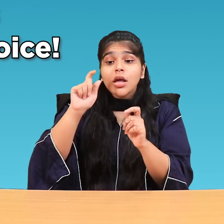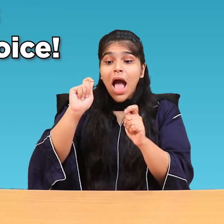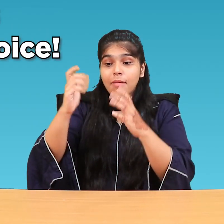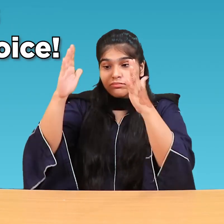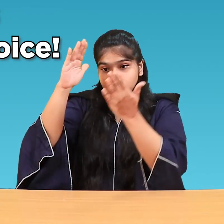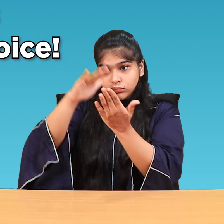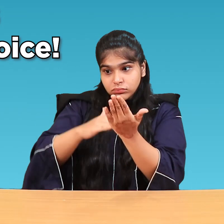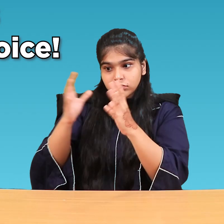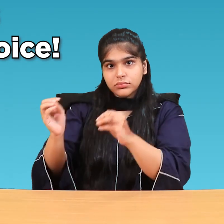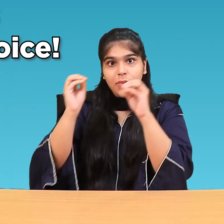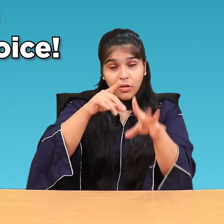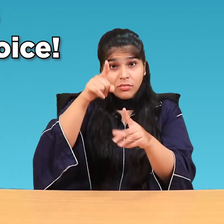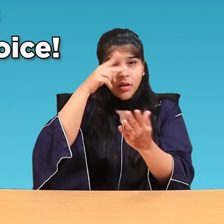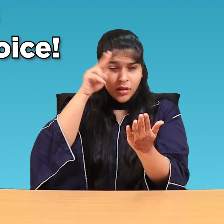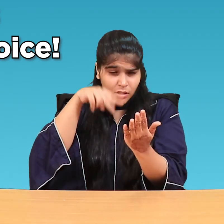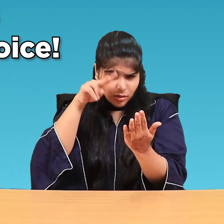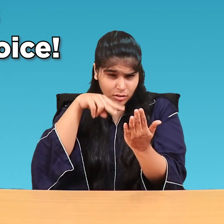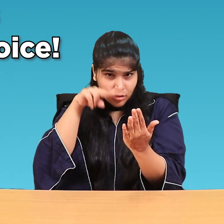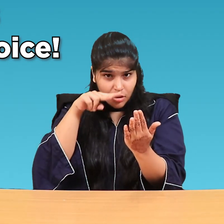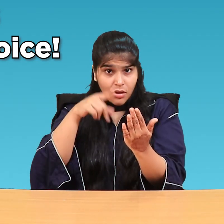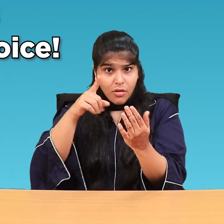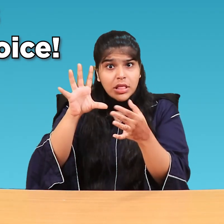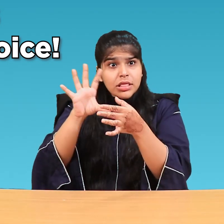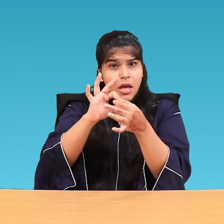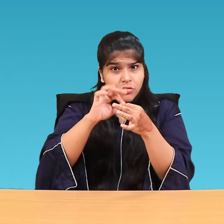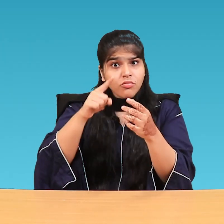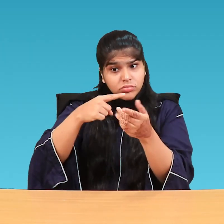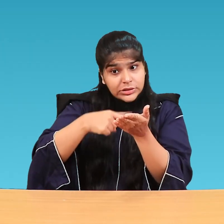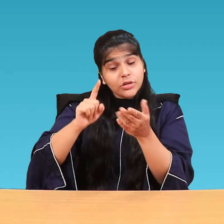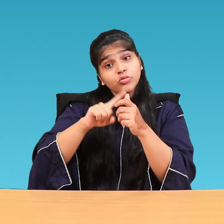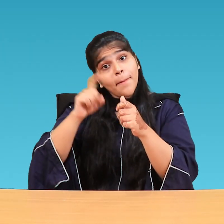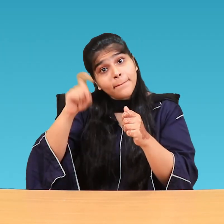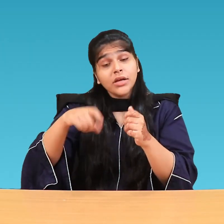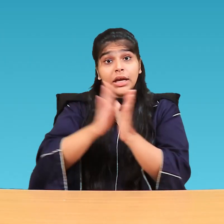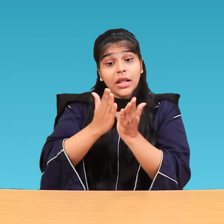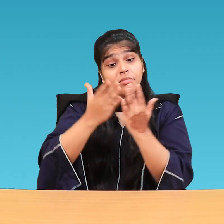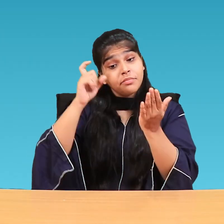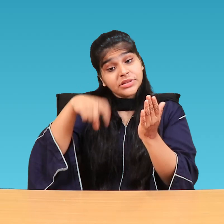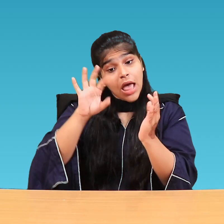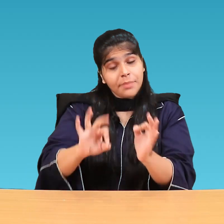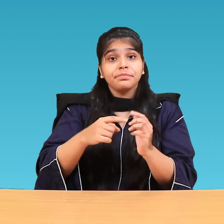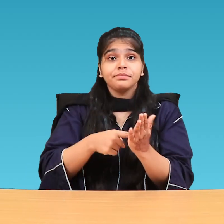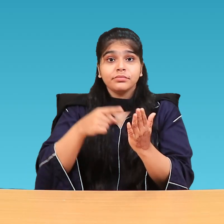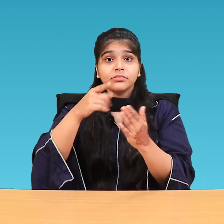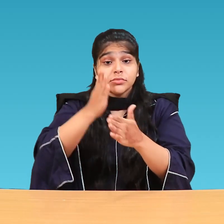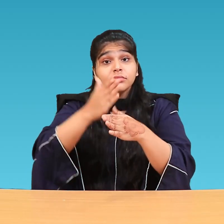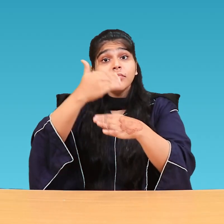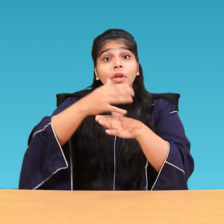جائے گا کہ آپ دیکھیں آپ کا سلیبس جو ہے وہ ان چیزوں کے حساب سے ہونا چاہیے، یہ بکس ہونی چاہیے۔ اب وہ صوبوں پر ڈپینڈ کرتا ہے کہ